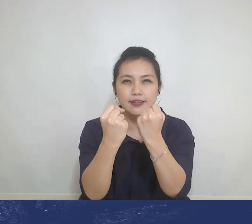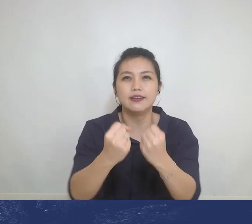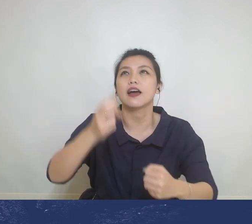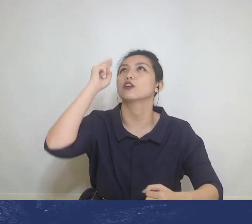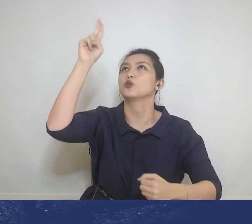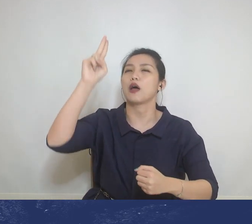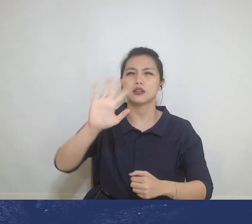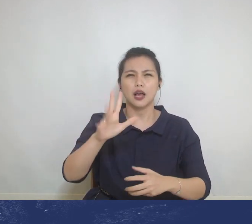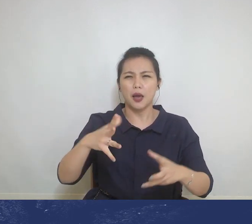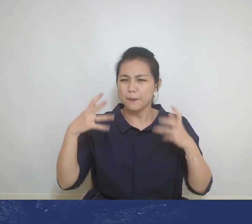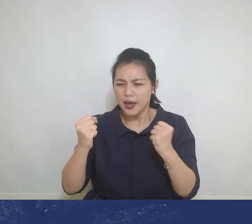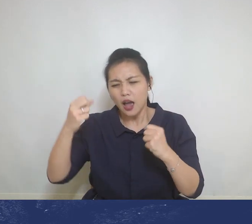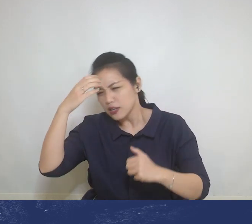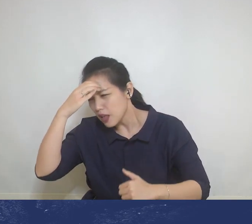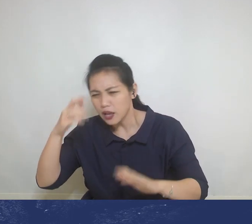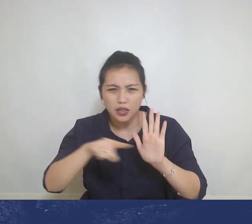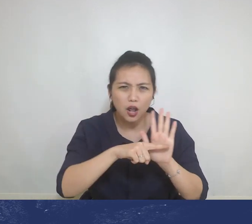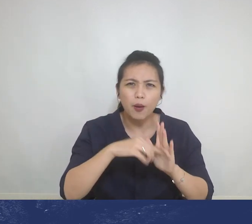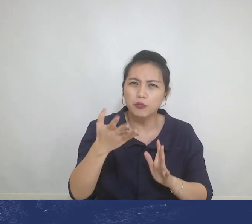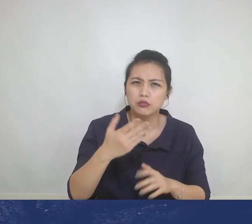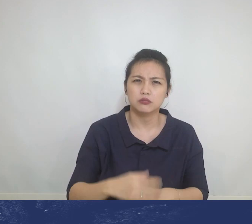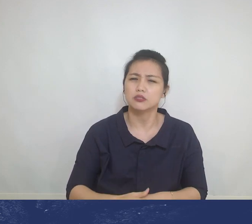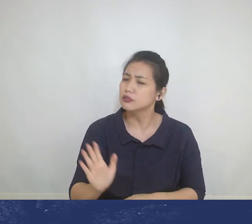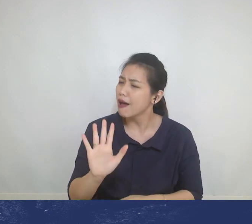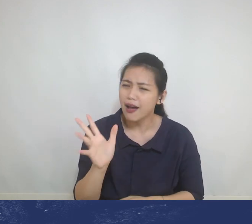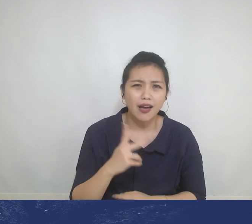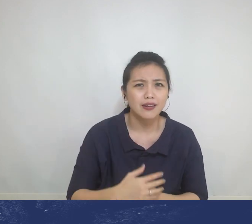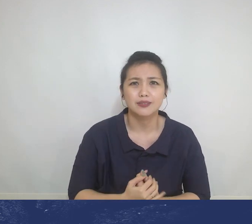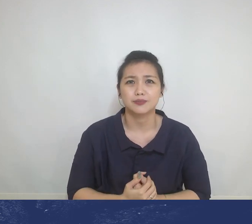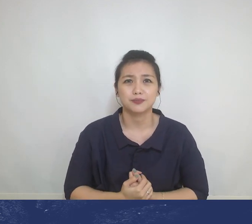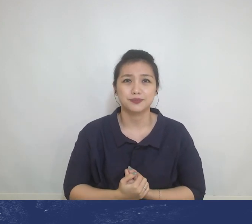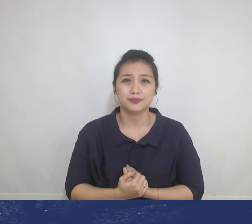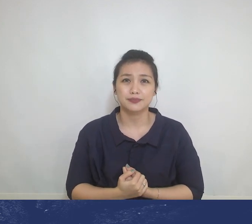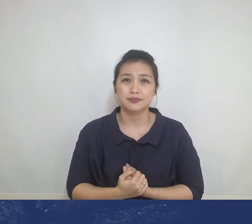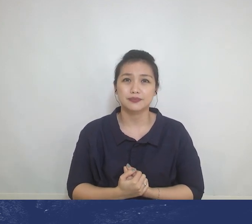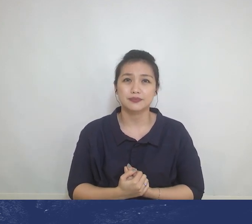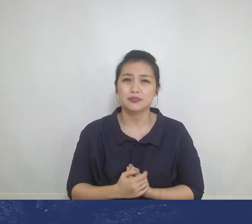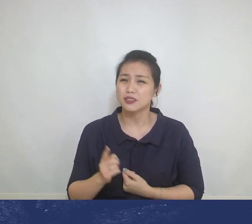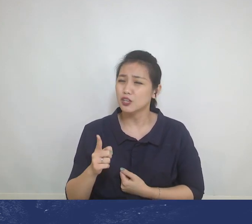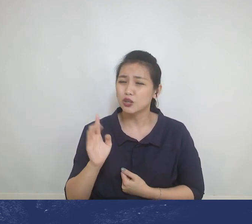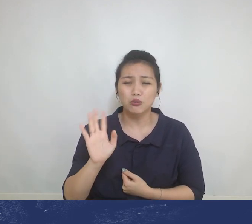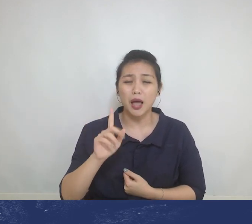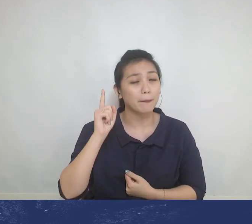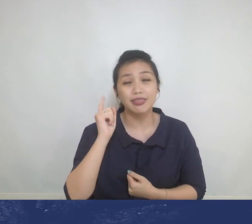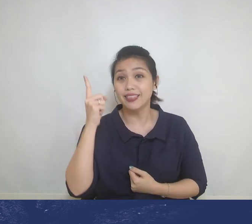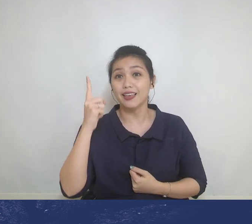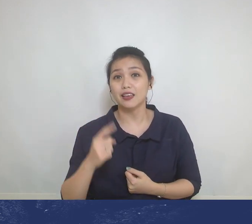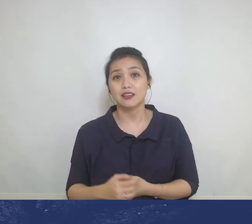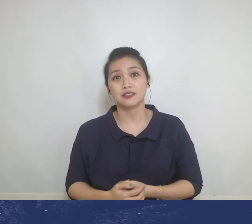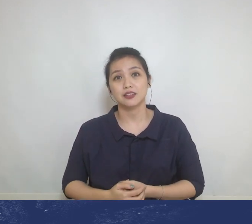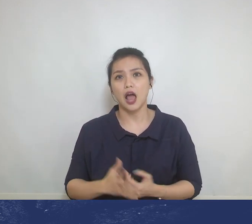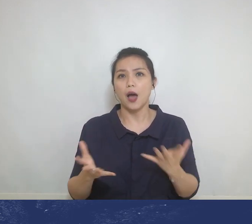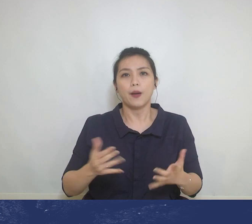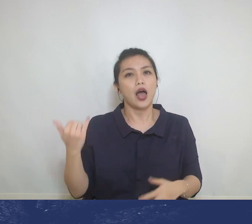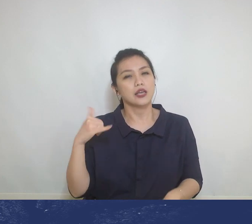pegangi Tuhan, jangan pegangi terpelecokmu. Don't ever hold. Ini enggak penting. Apa